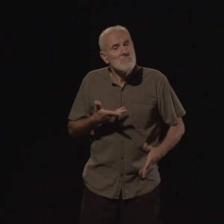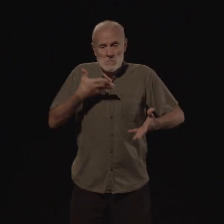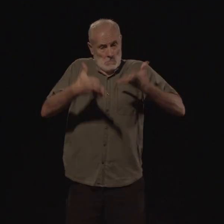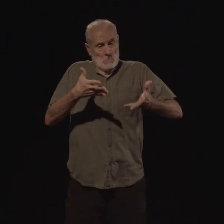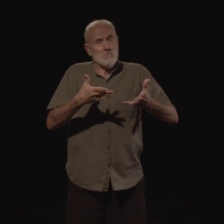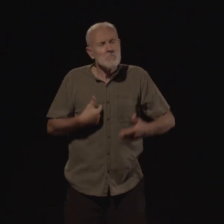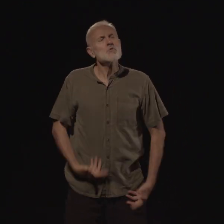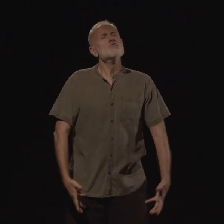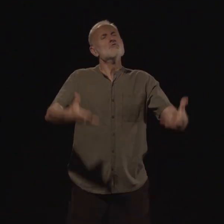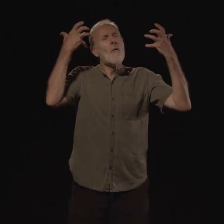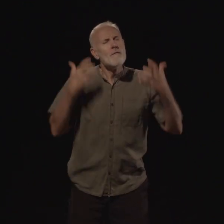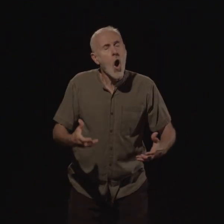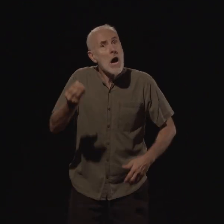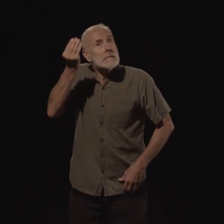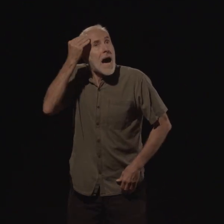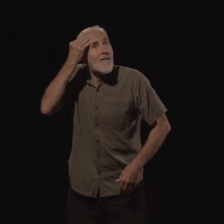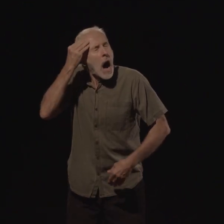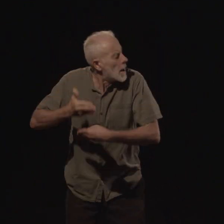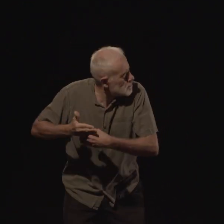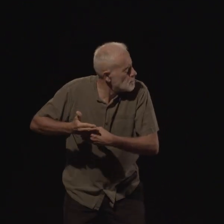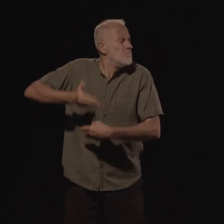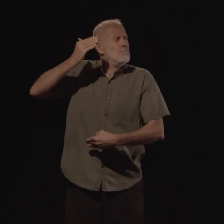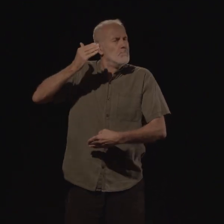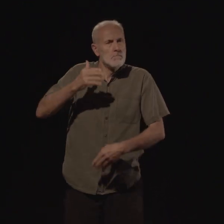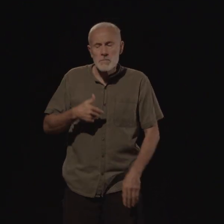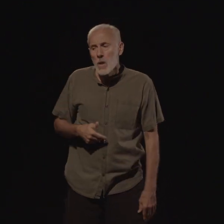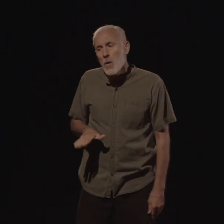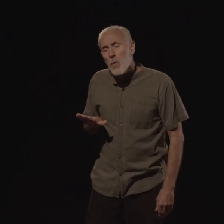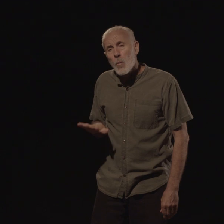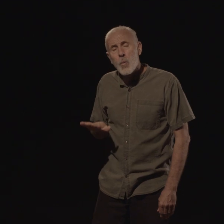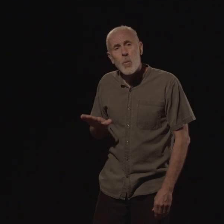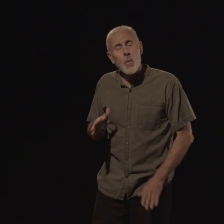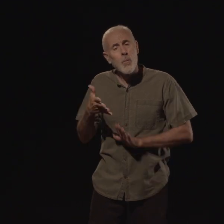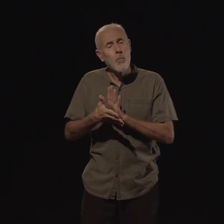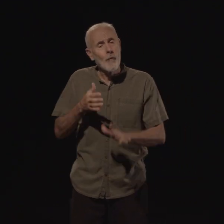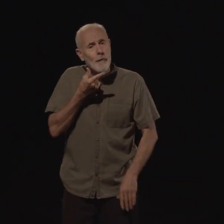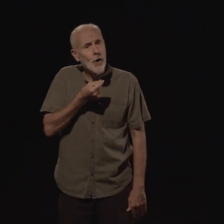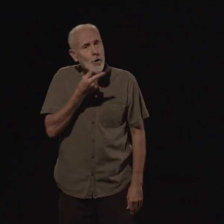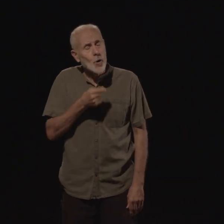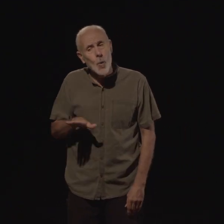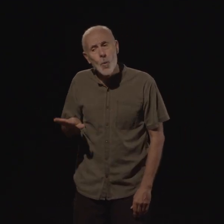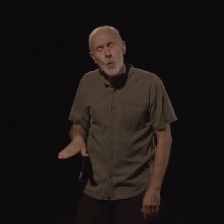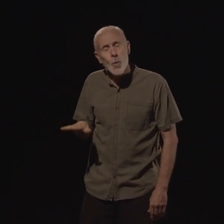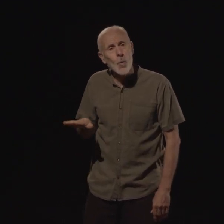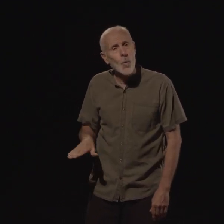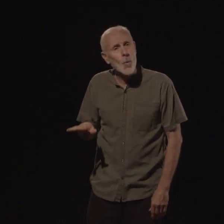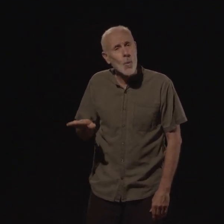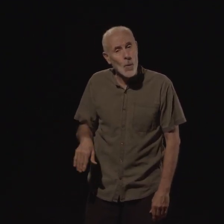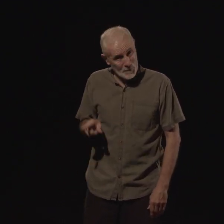veux plus rien savoir. C'est vite dit, c'est bien vite dit. À peine l'avait-il dit